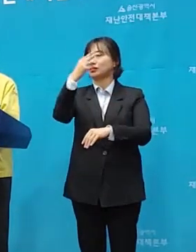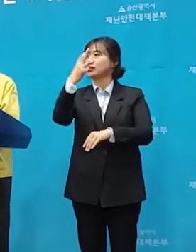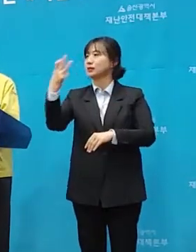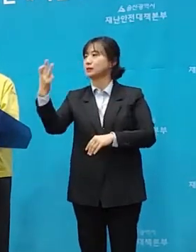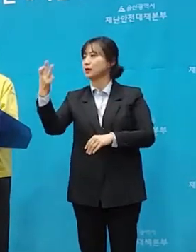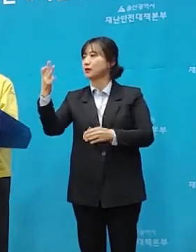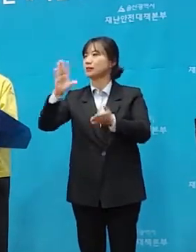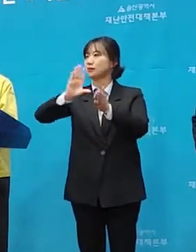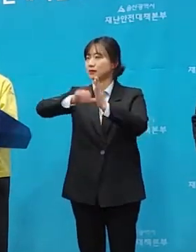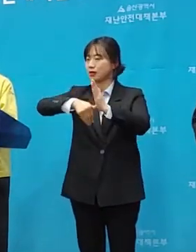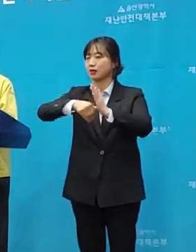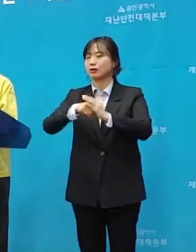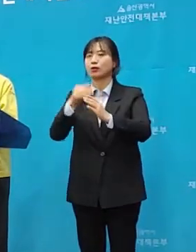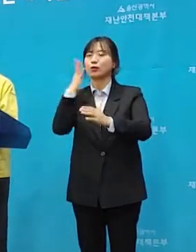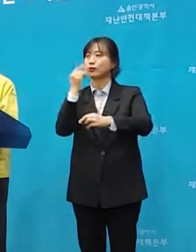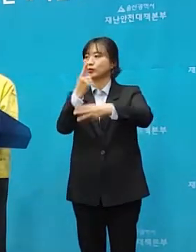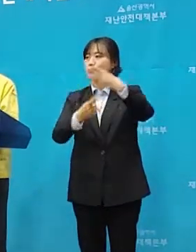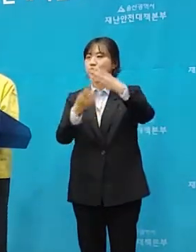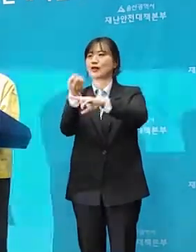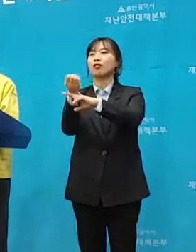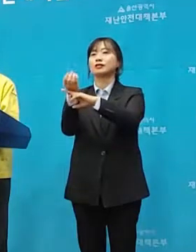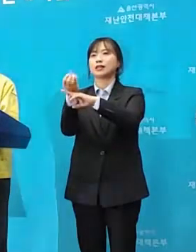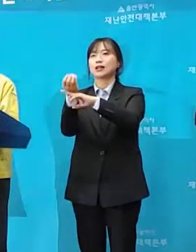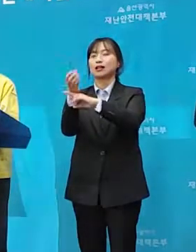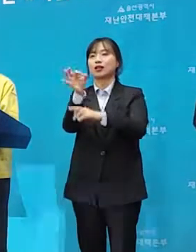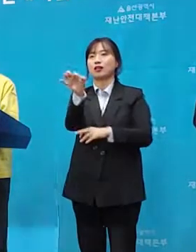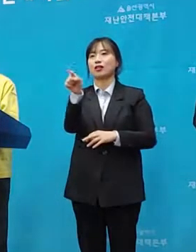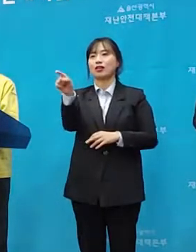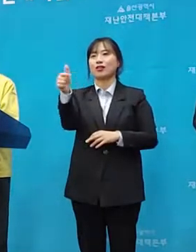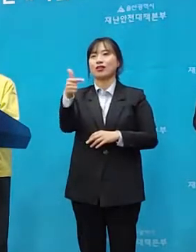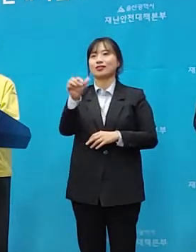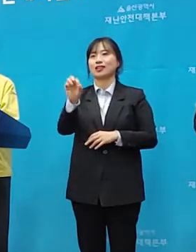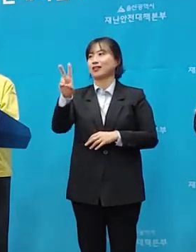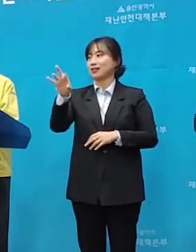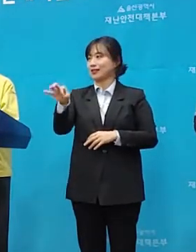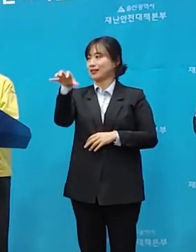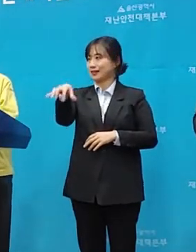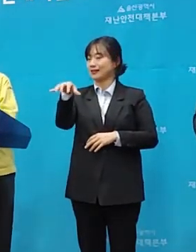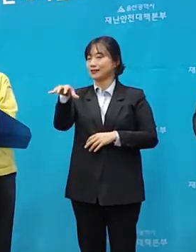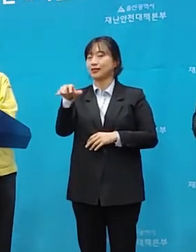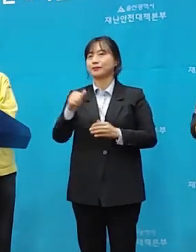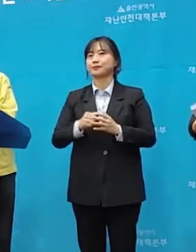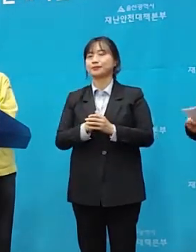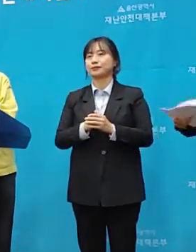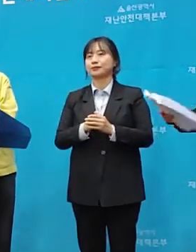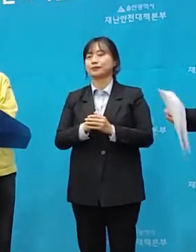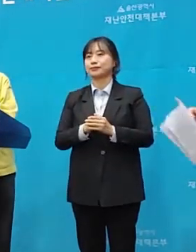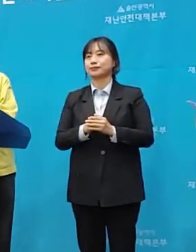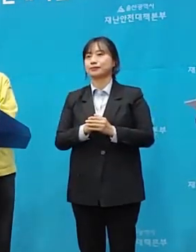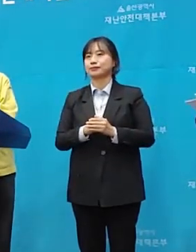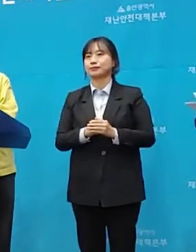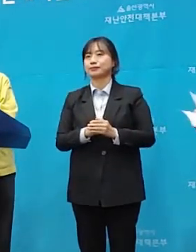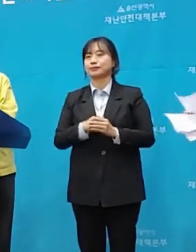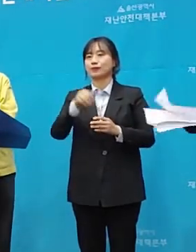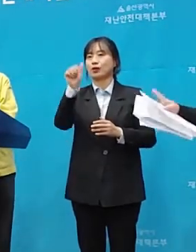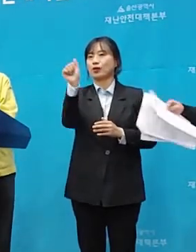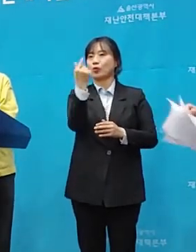2013년이죠. 그 울주군 언양 쪽의 화정산, 화정산, 화암산